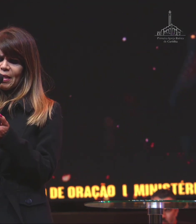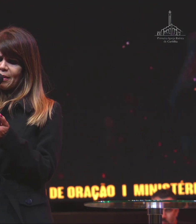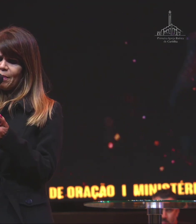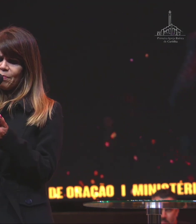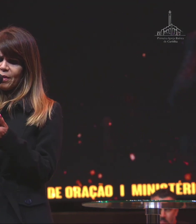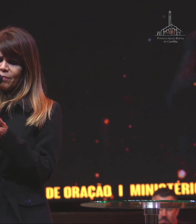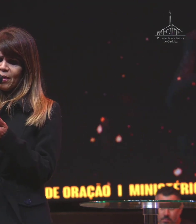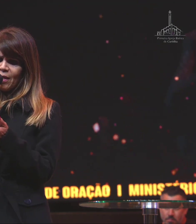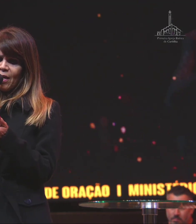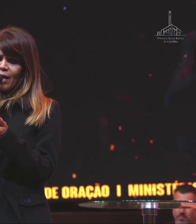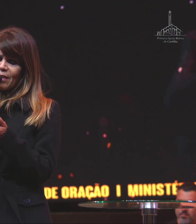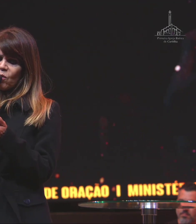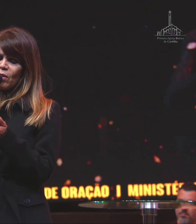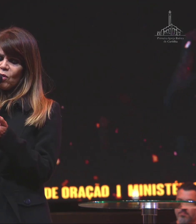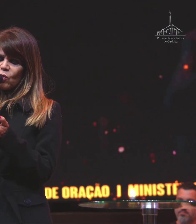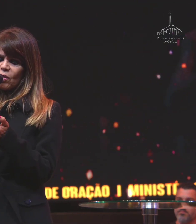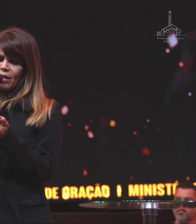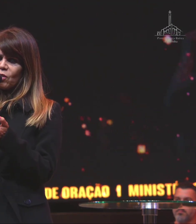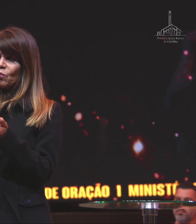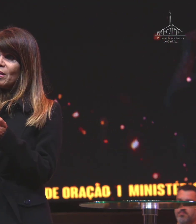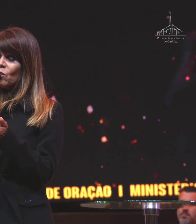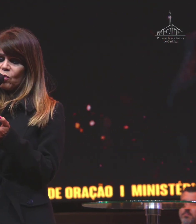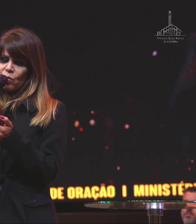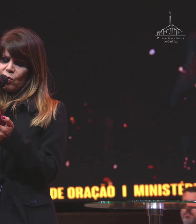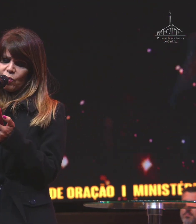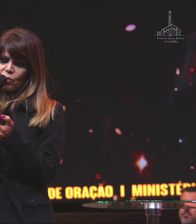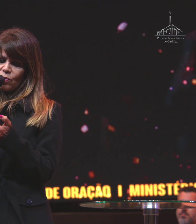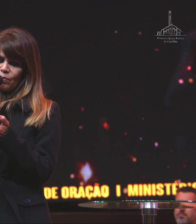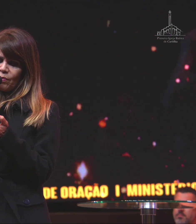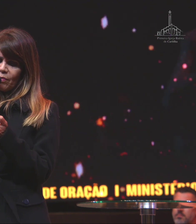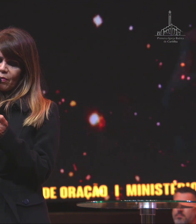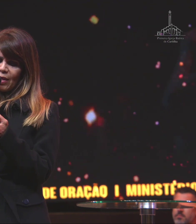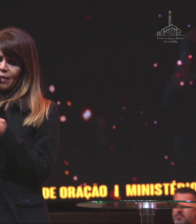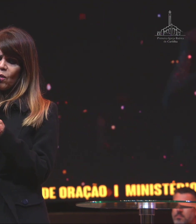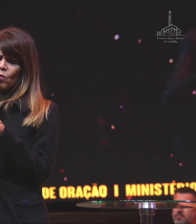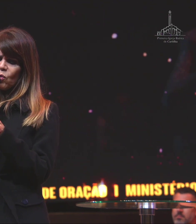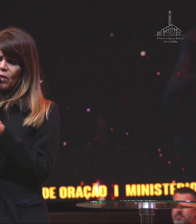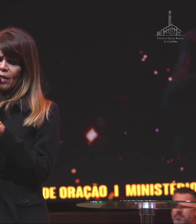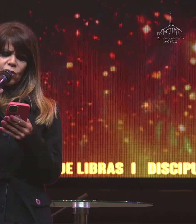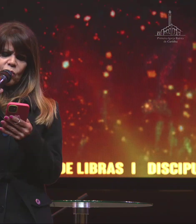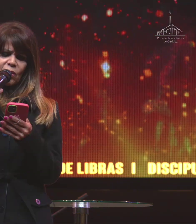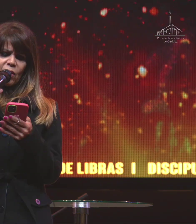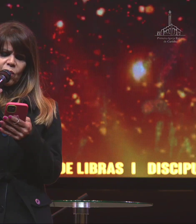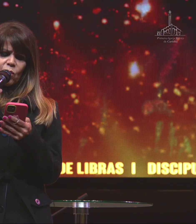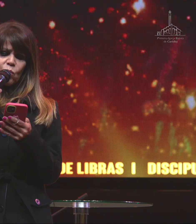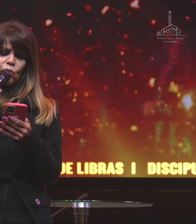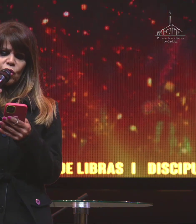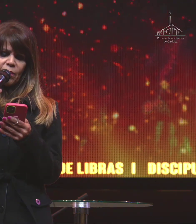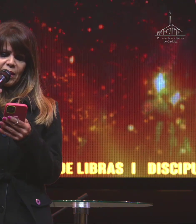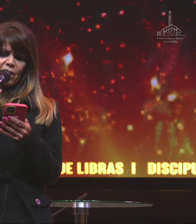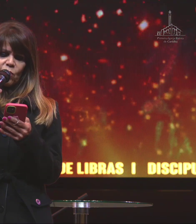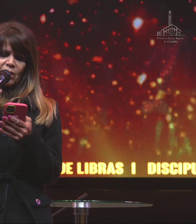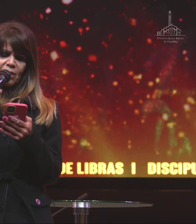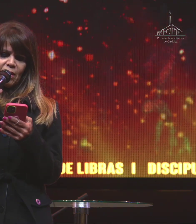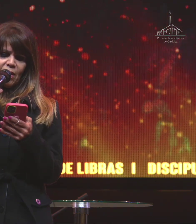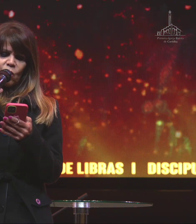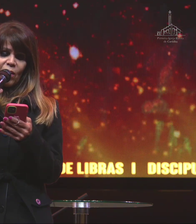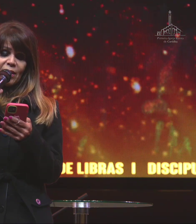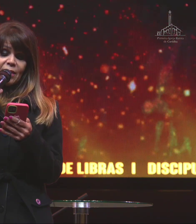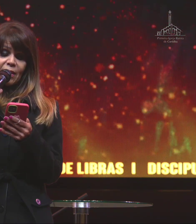Será para sempre? Até quando esconderás de mim o teu rosto? Até quando terei de lutar com a angústia em minha